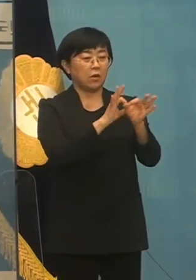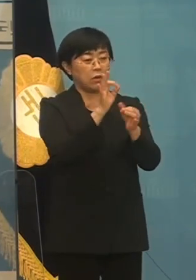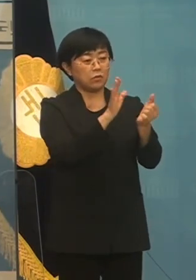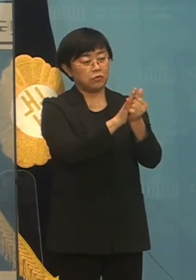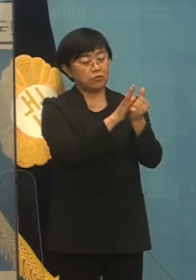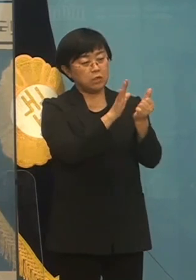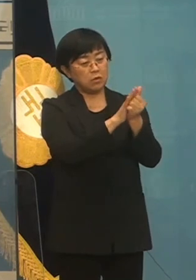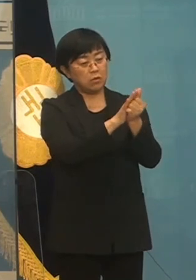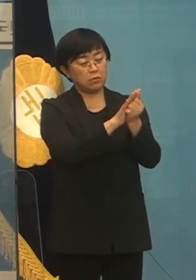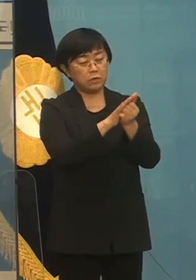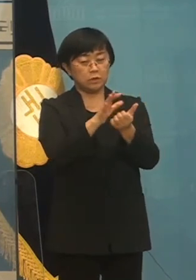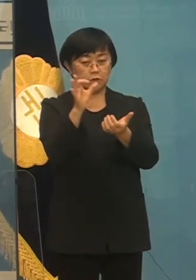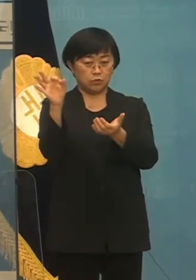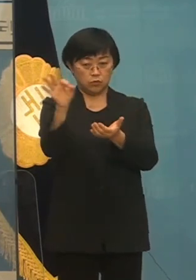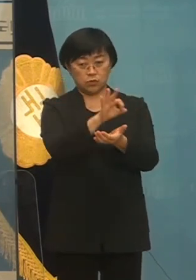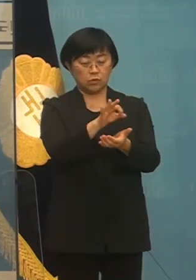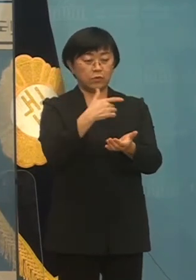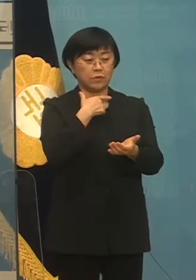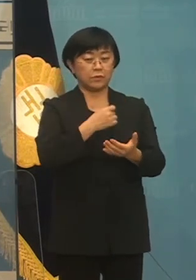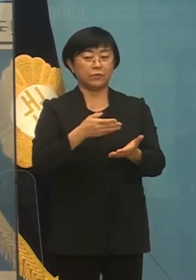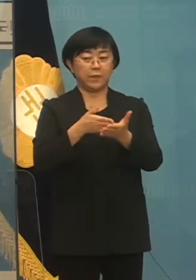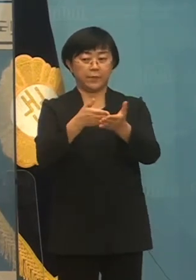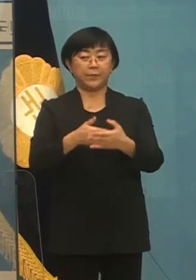지원금을 지급을 요청드립니다.